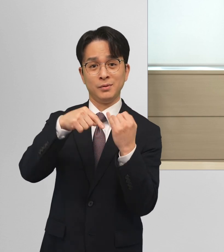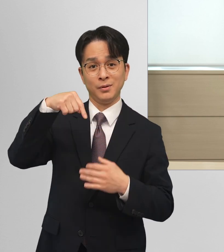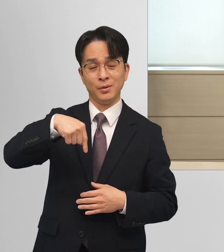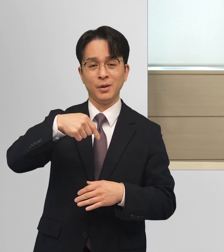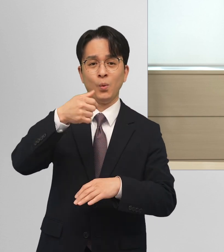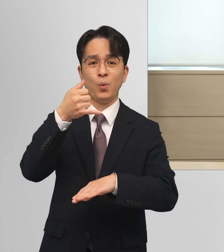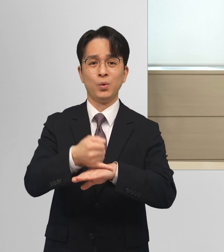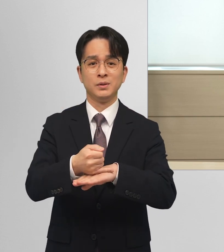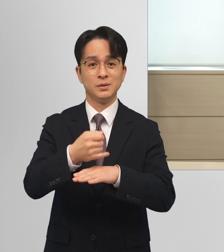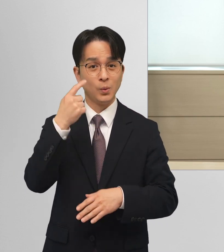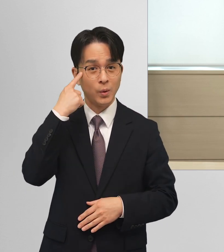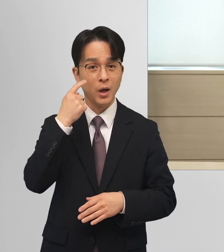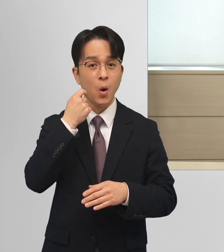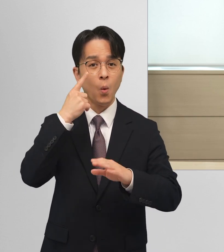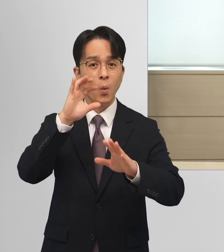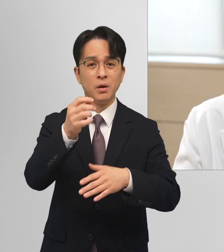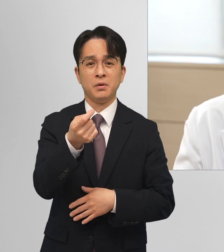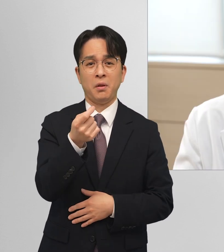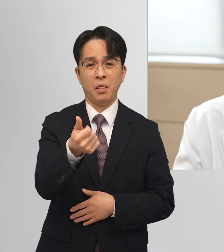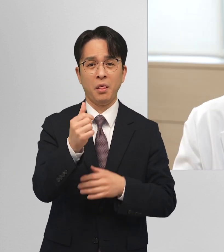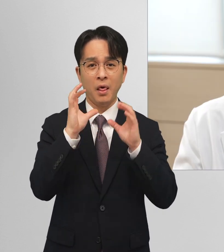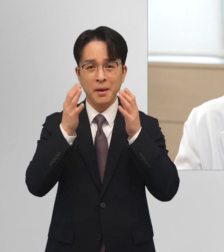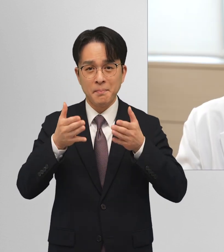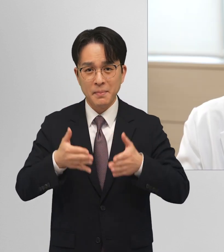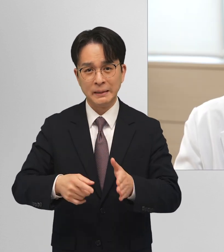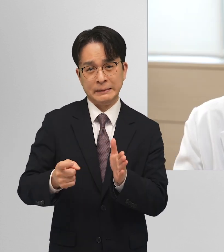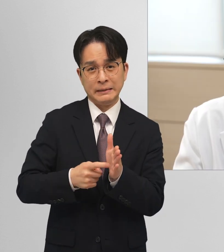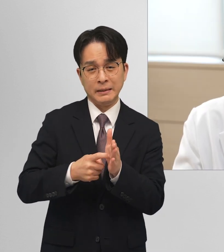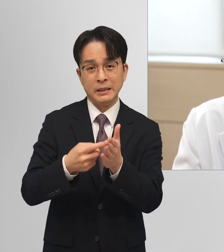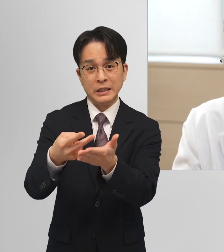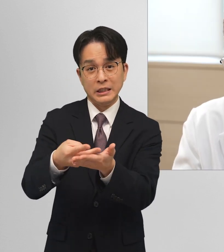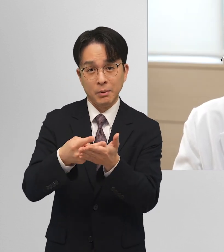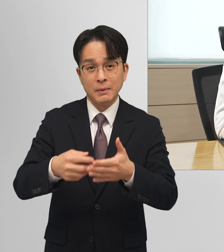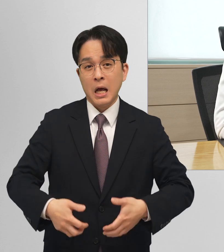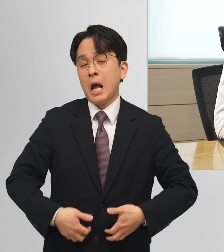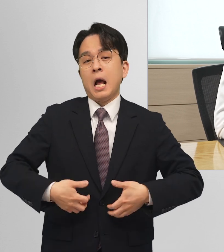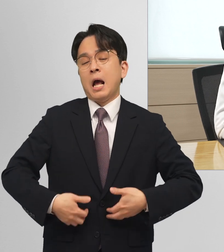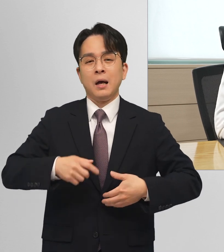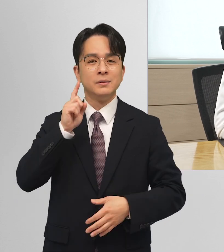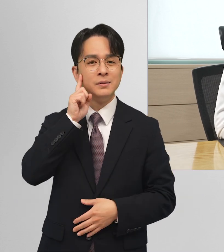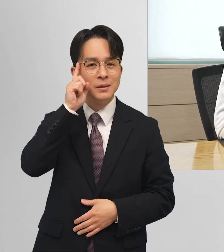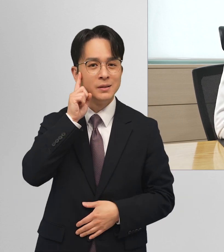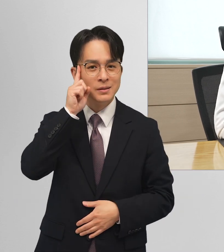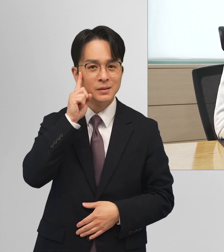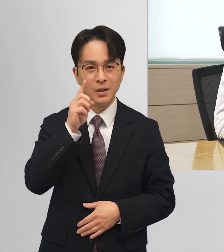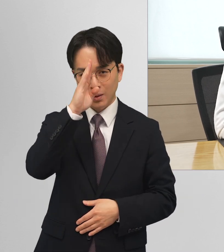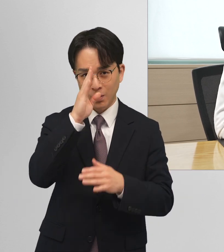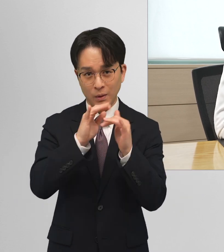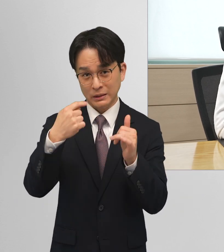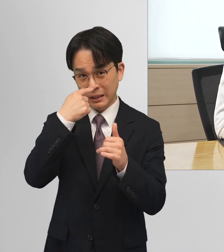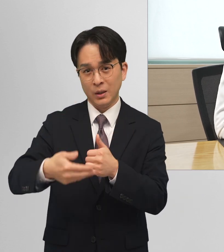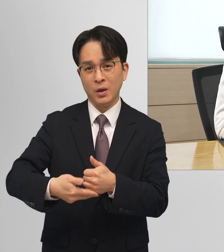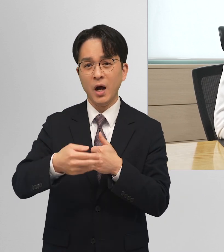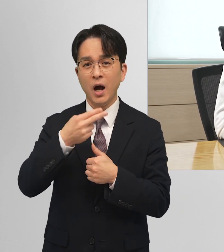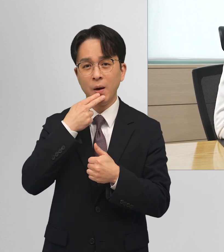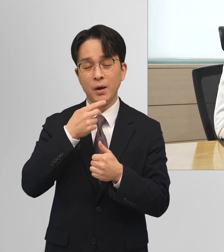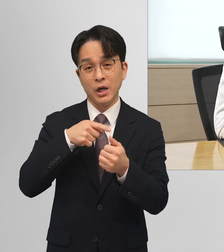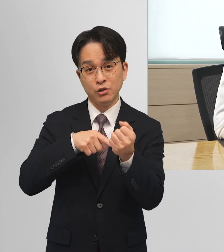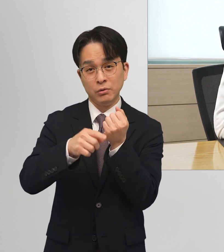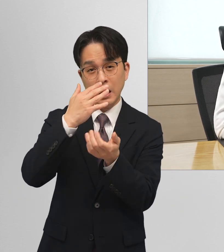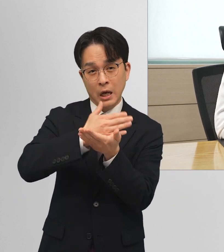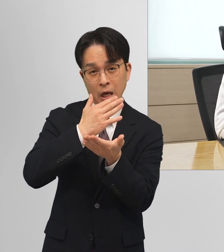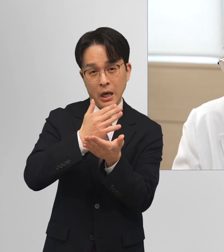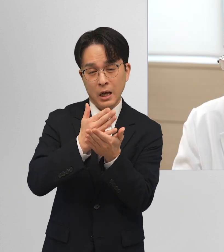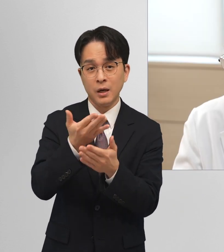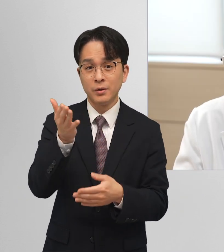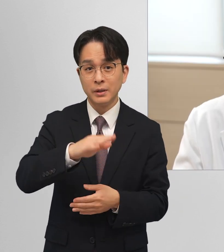산부인과를 선택하지 않는 가장 중요한 이유가 불가항력적인 의료 사고에 따른 스트레스와 잦은 의료 분쟁으로 인한 형사처벌에